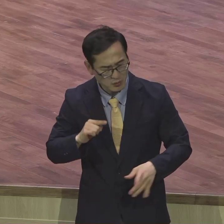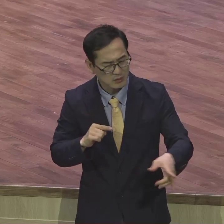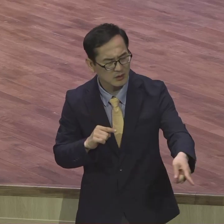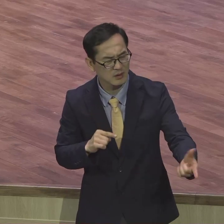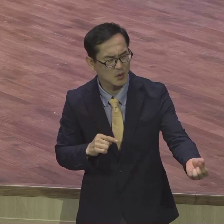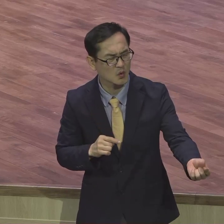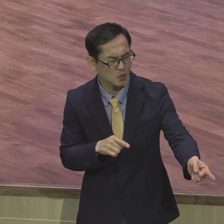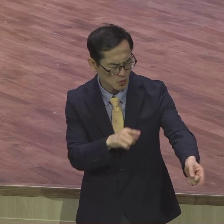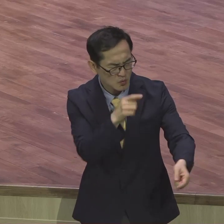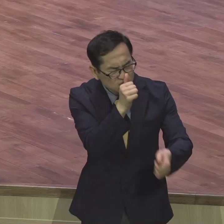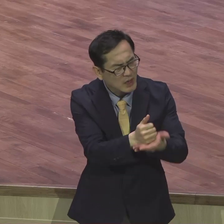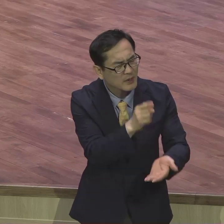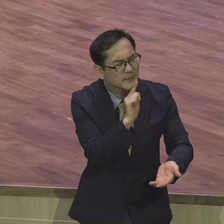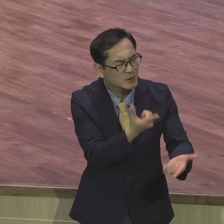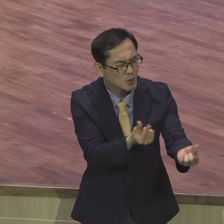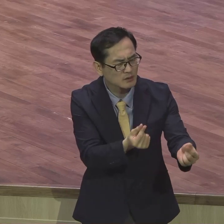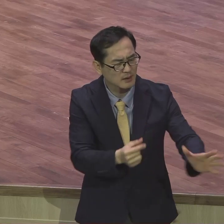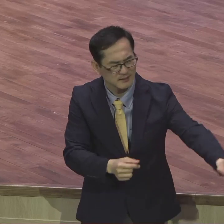불행해지자고